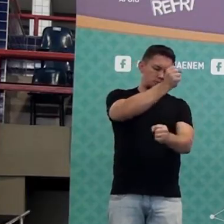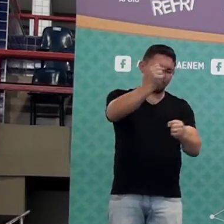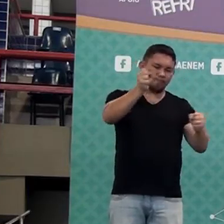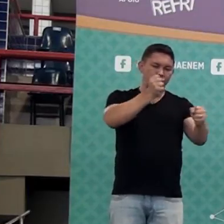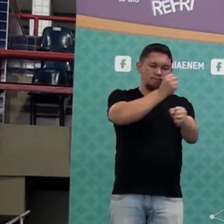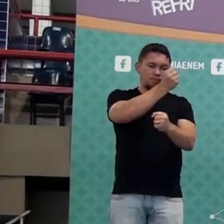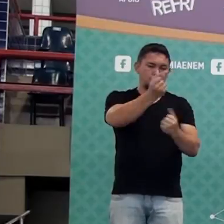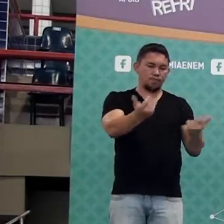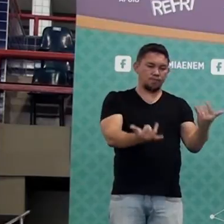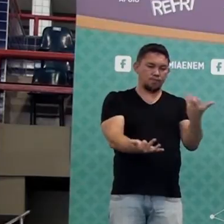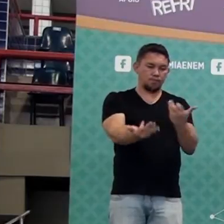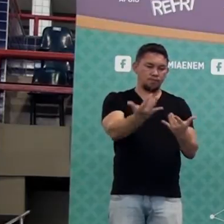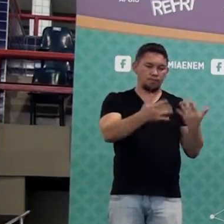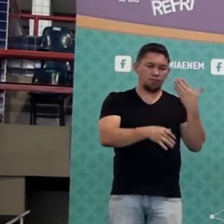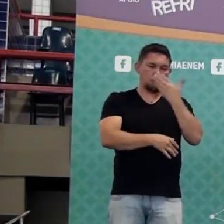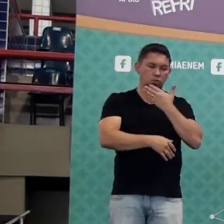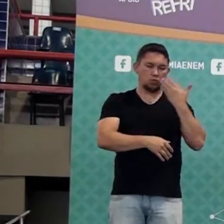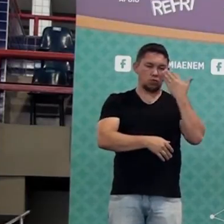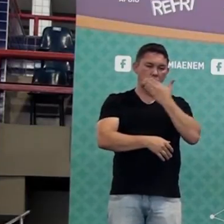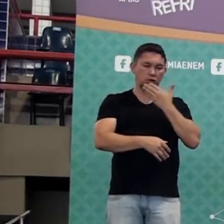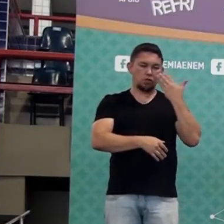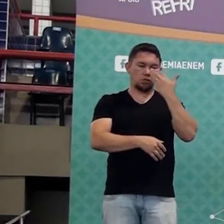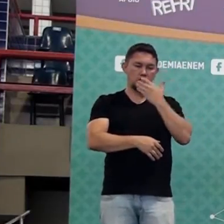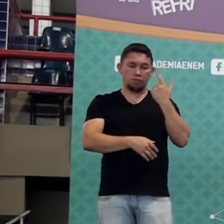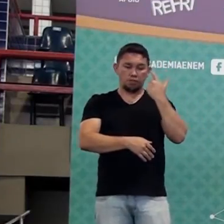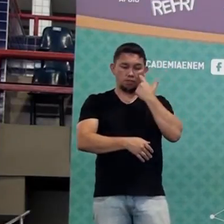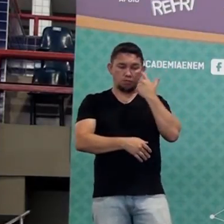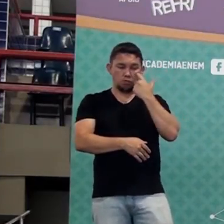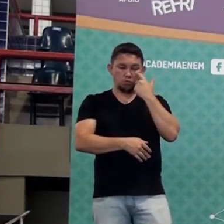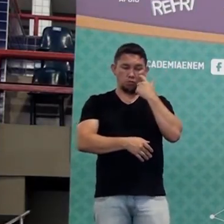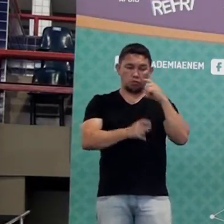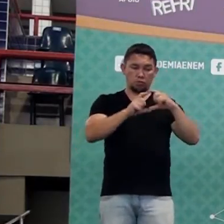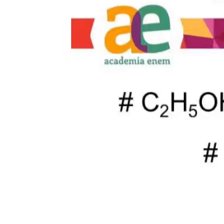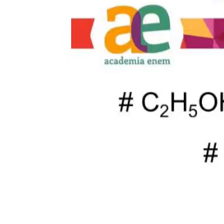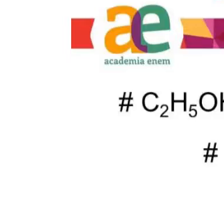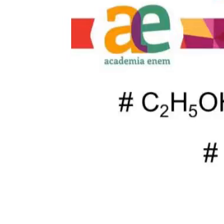fermentação? Pode passar aí. Olha só,